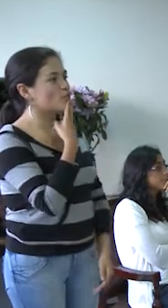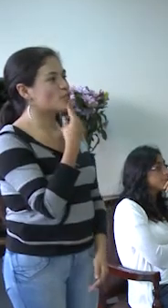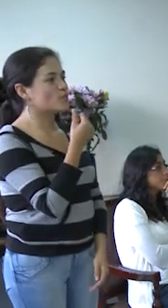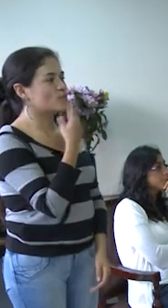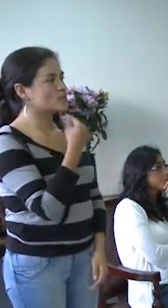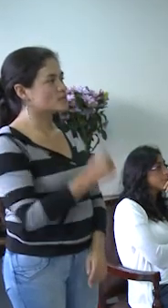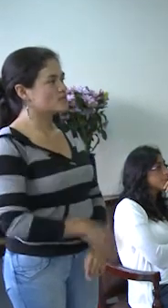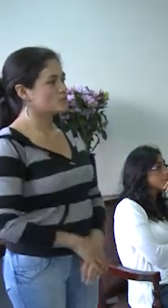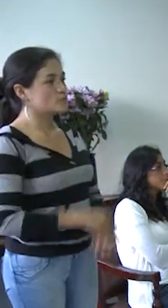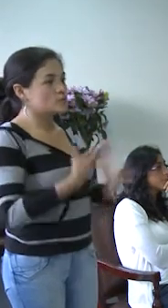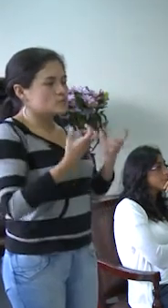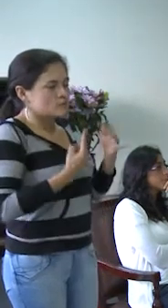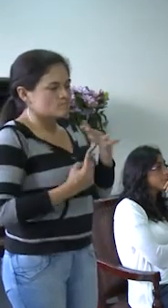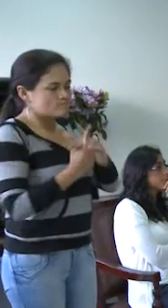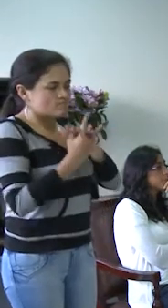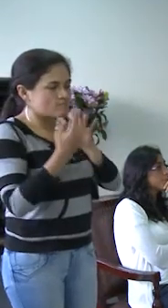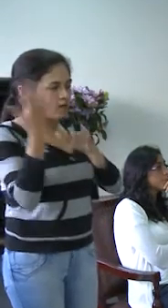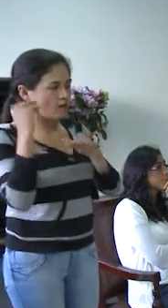los orígenes de esto.